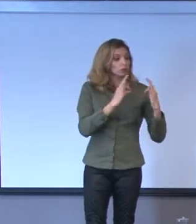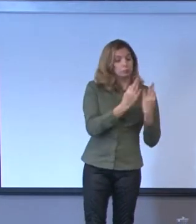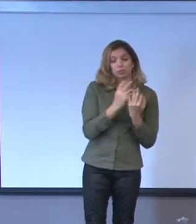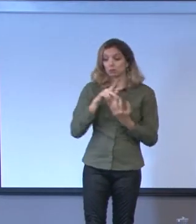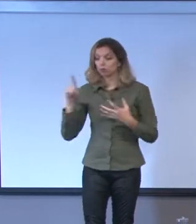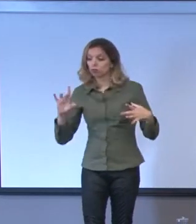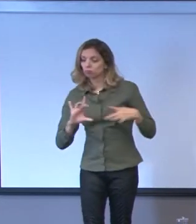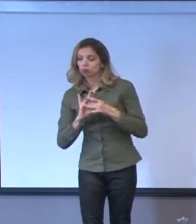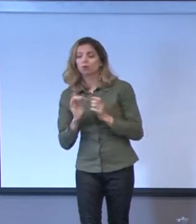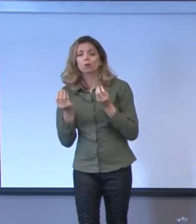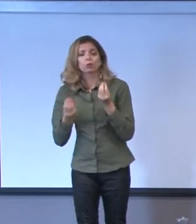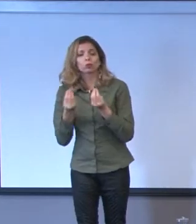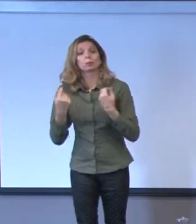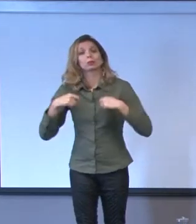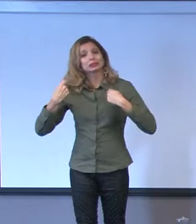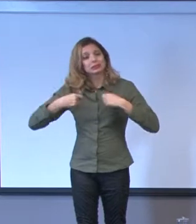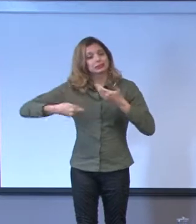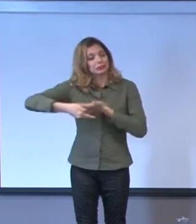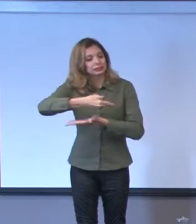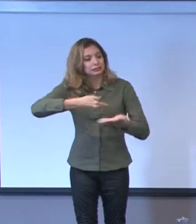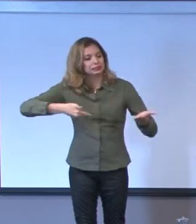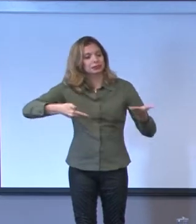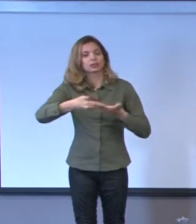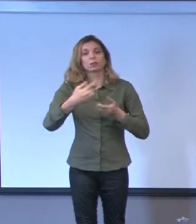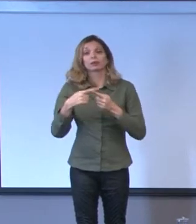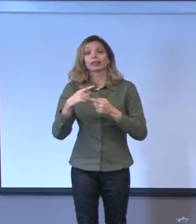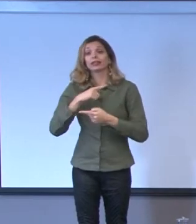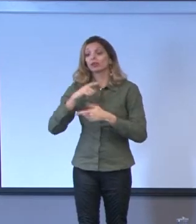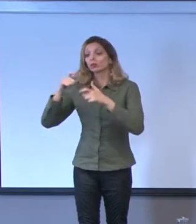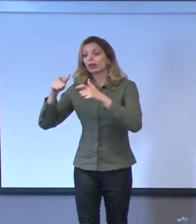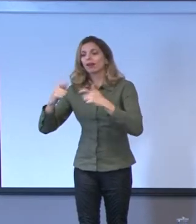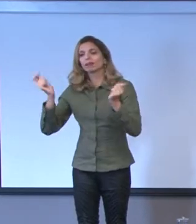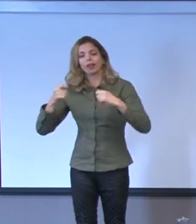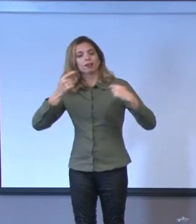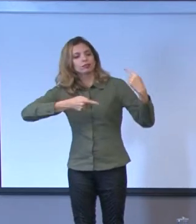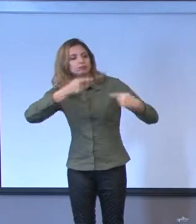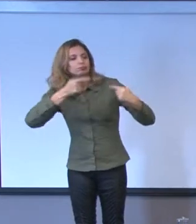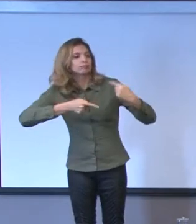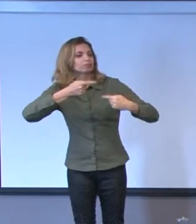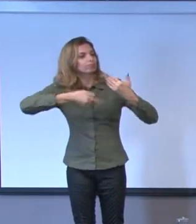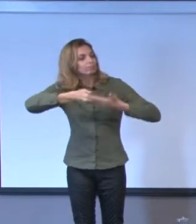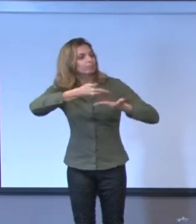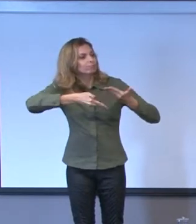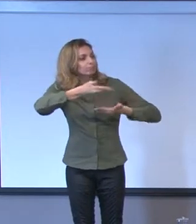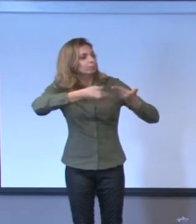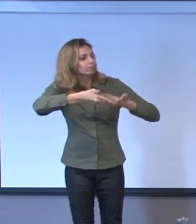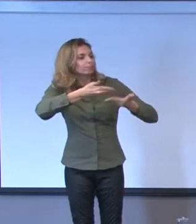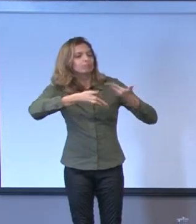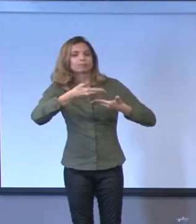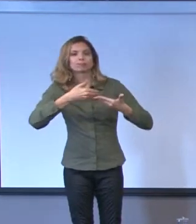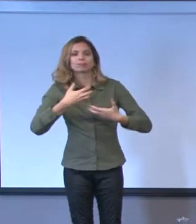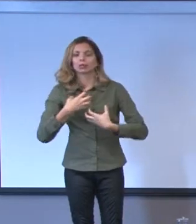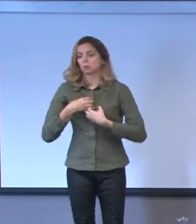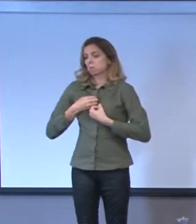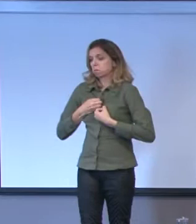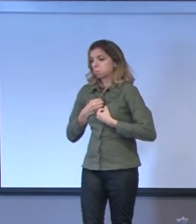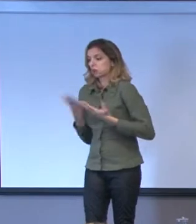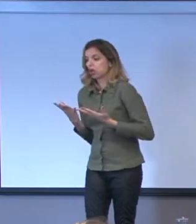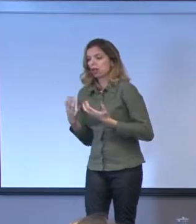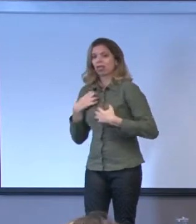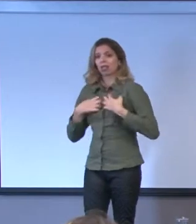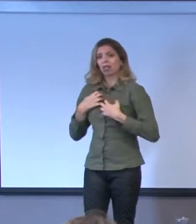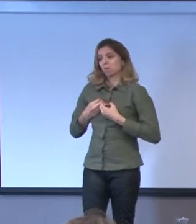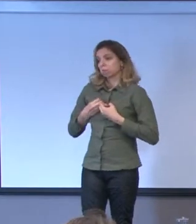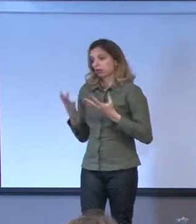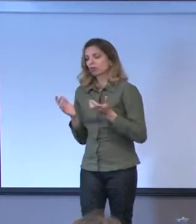professores, quando se existe um espaço para diálogo, onde elas possam colocar suas angústias, suas dúvidas, e